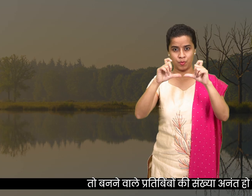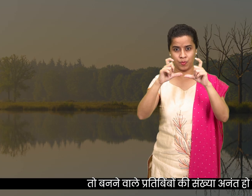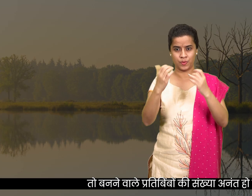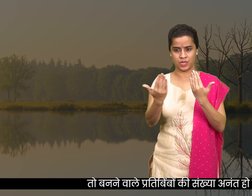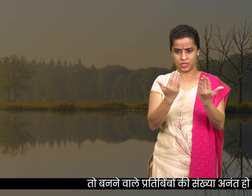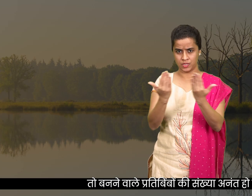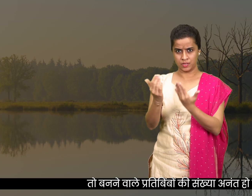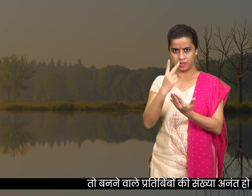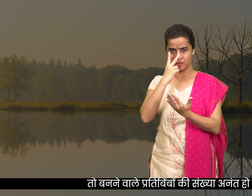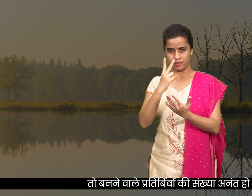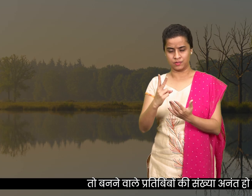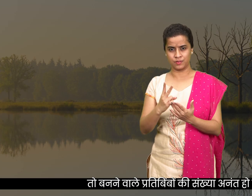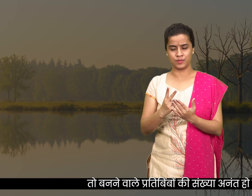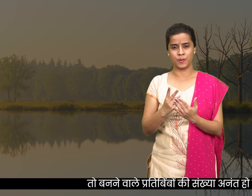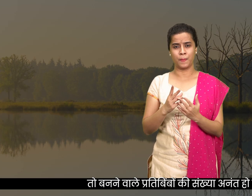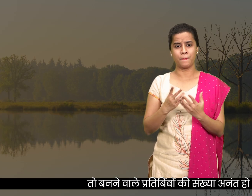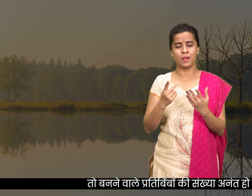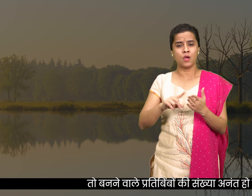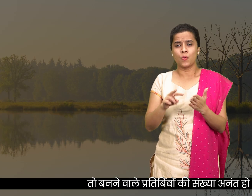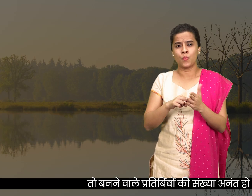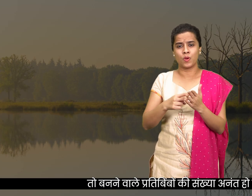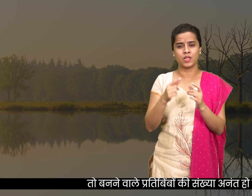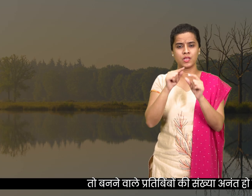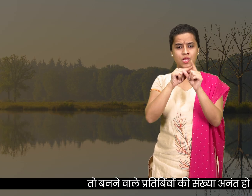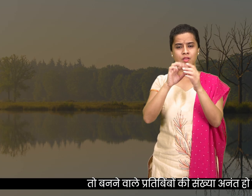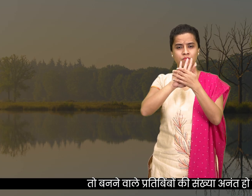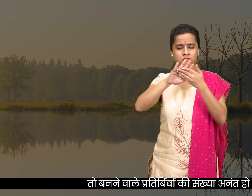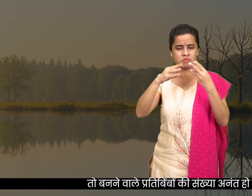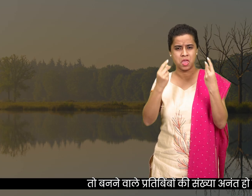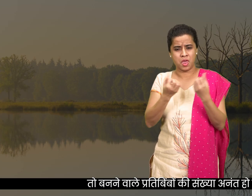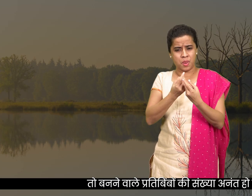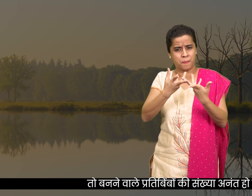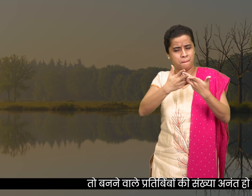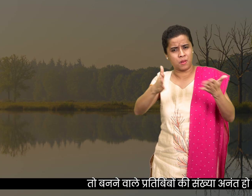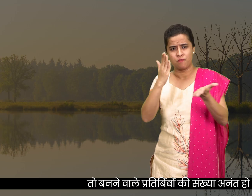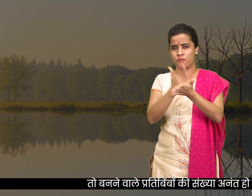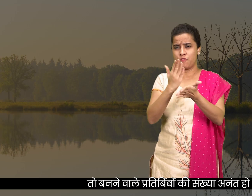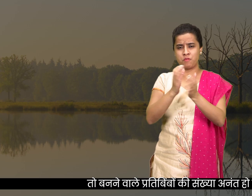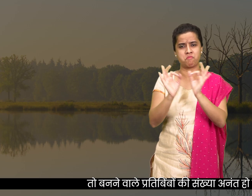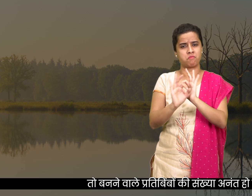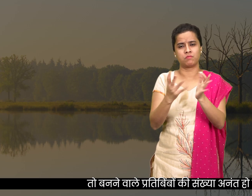तो बनने वाले प्रतिबिंबों की संख्या अनंतः हो जाती है।